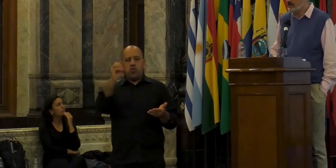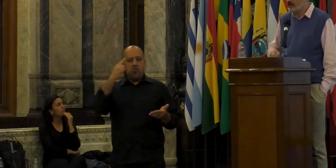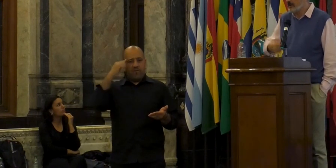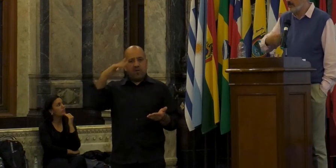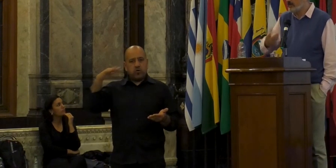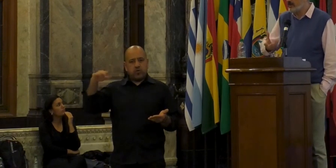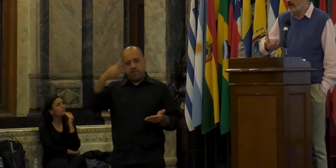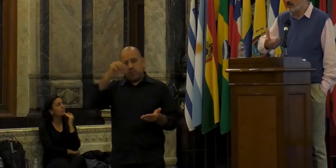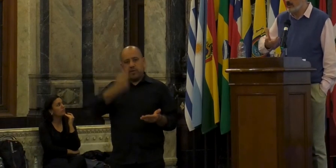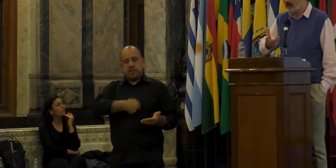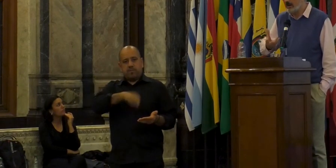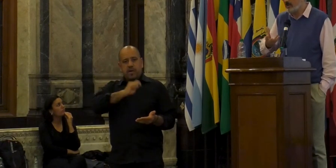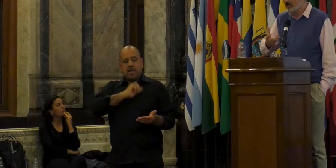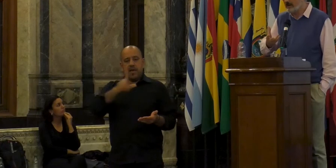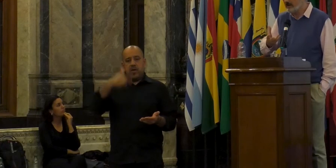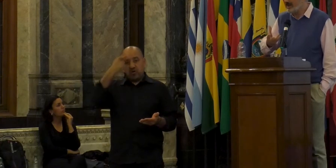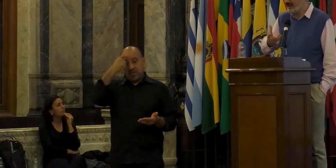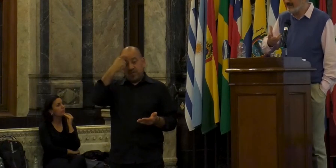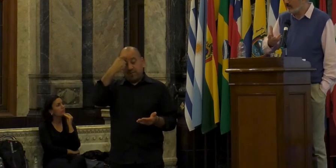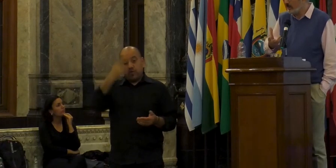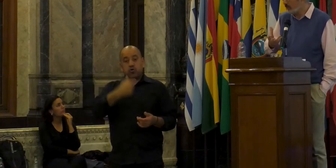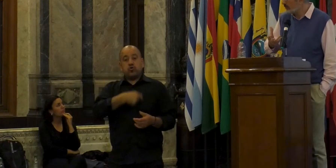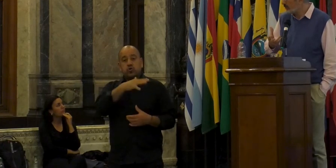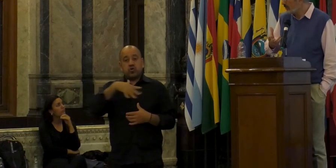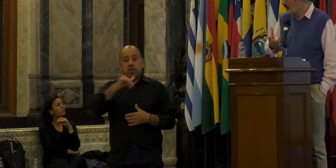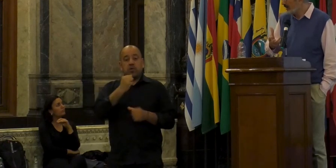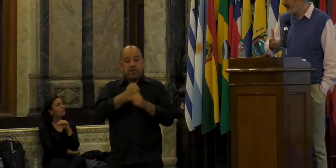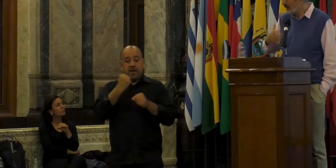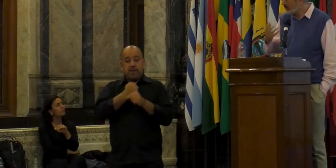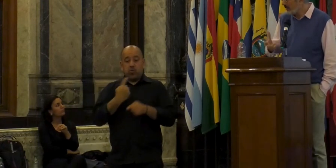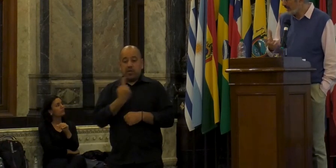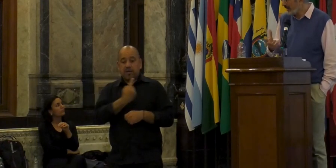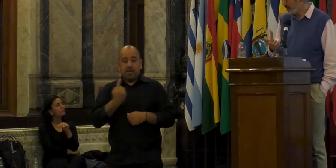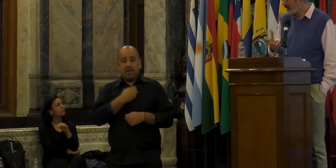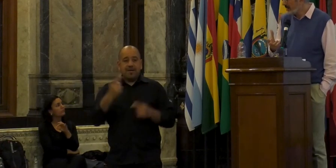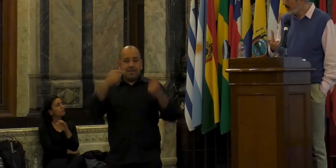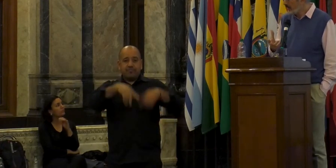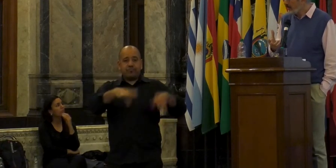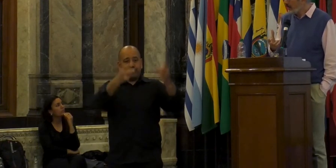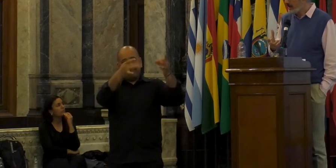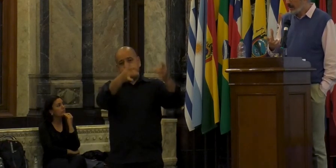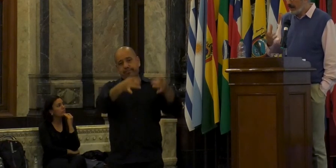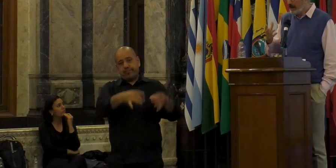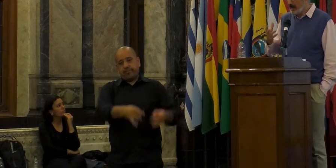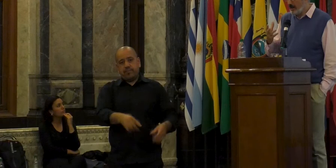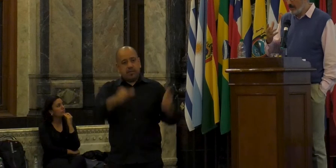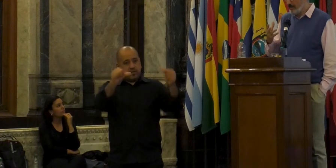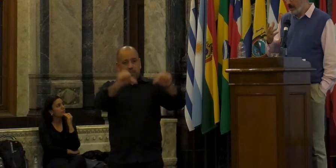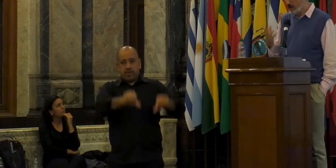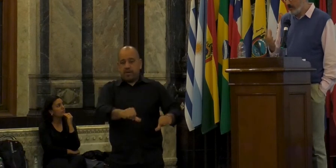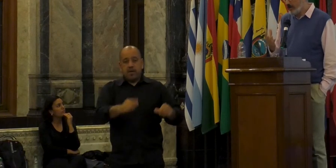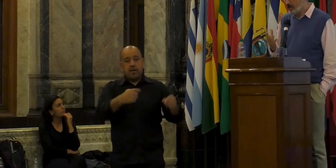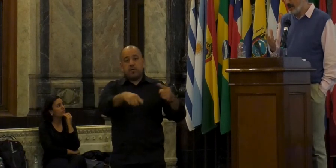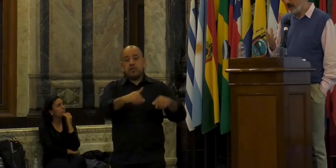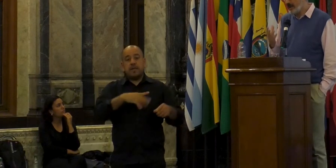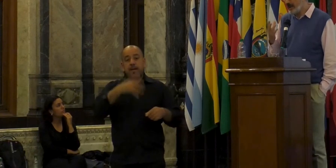que los científicos sociales, cuando trabajamos con la intimidad, la destruimos, la echamos a perder. Y que la